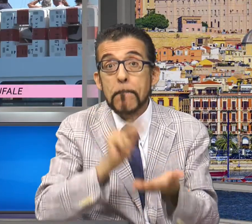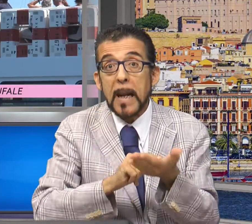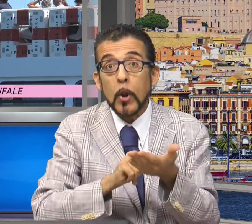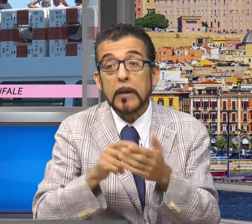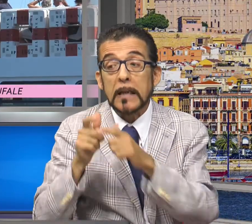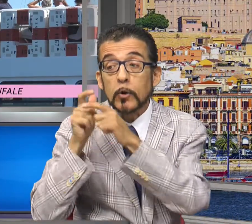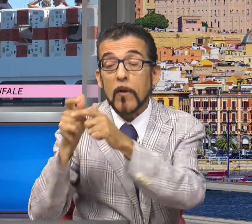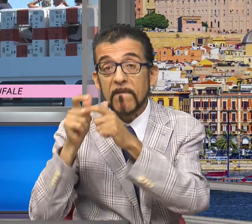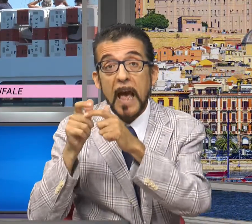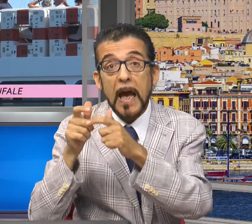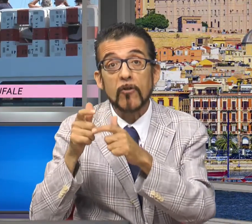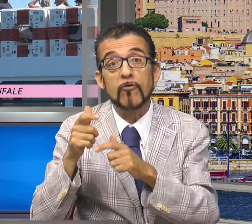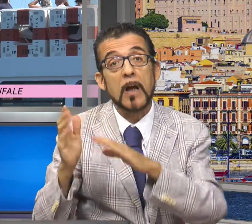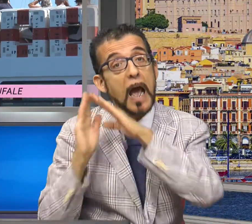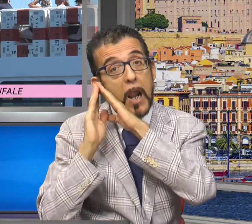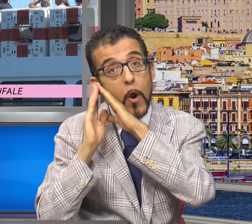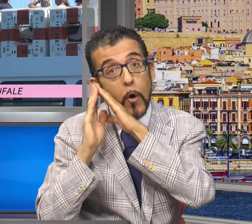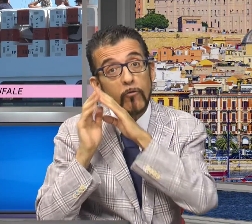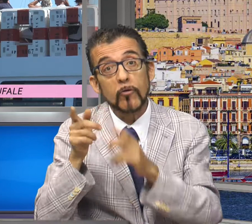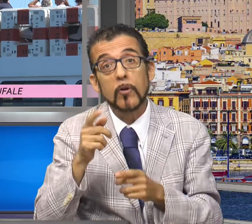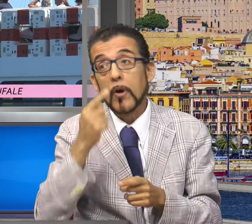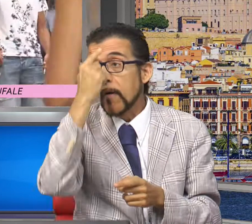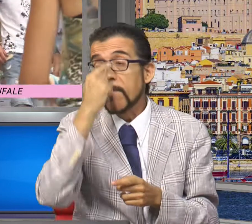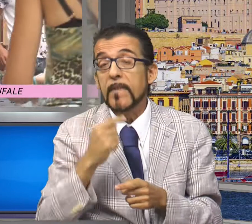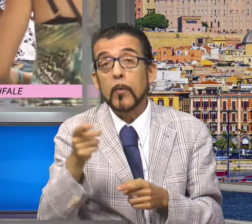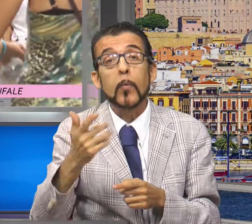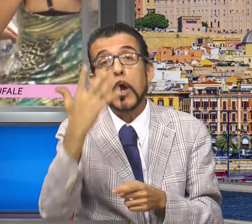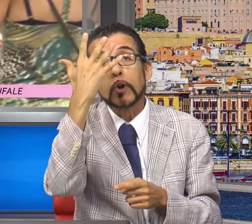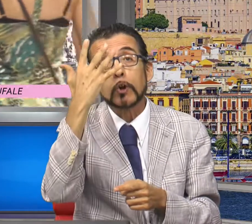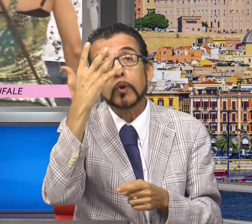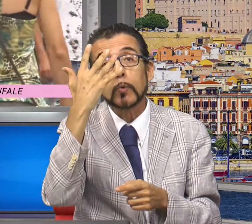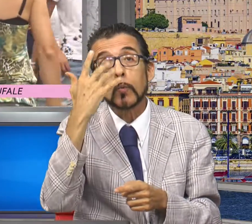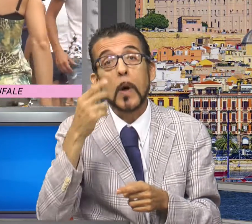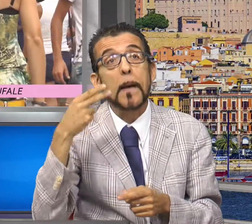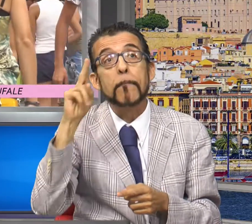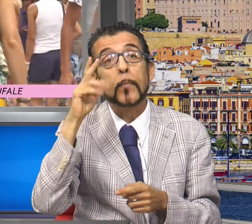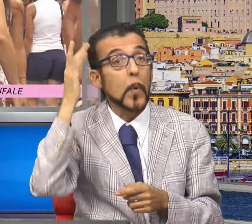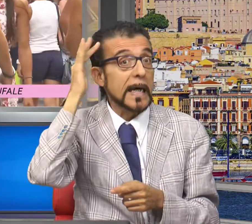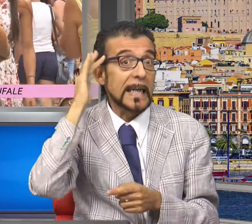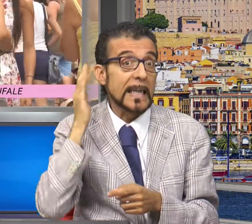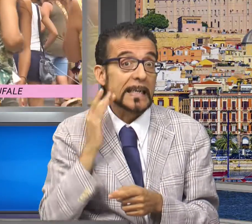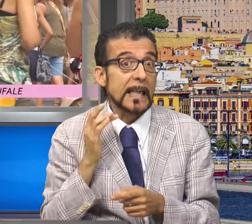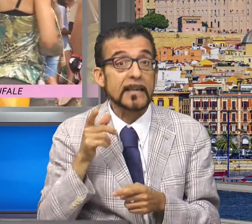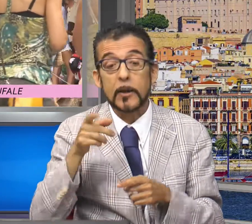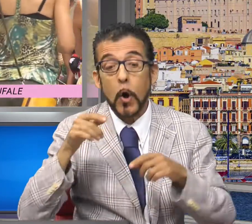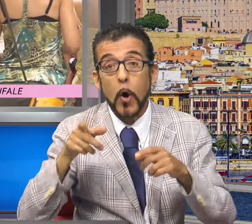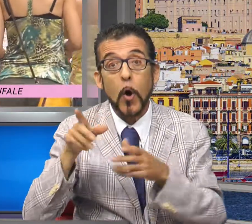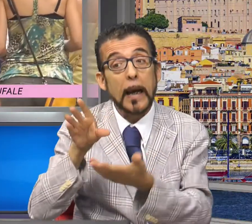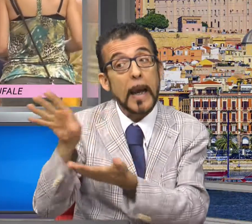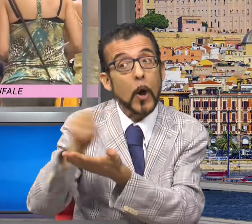tra le 5 attività digitali che gli italiani ritengono a più alto rischio per la sicurezza dei propri dati personali. Insomma, va bene